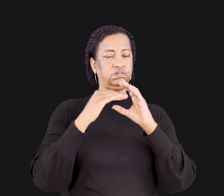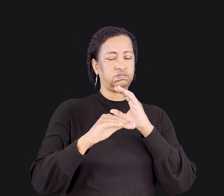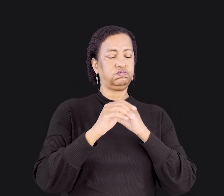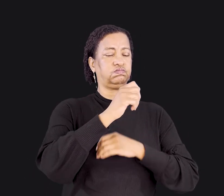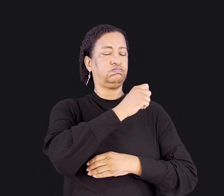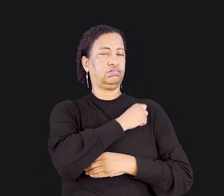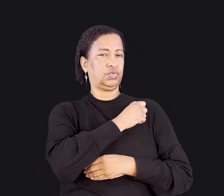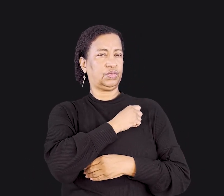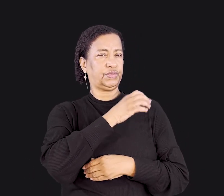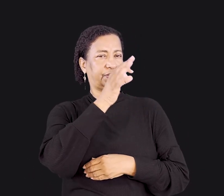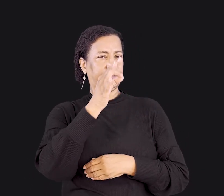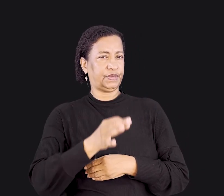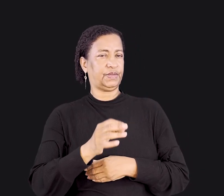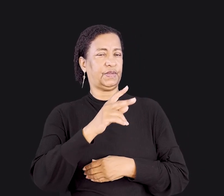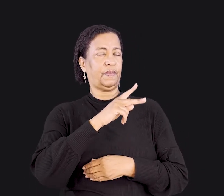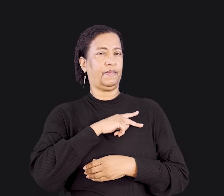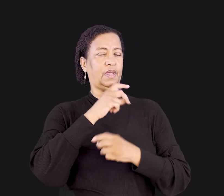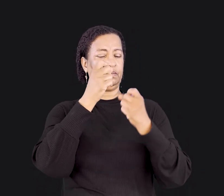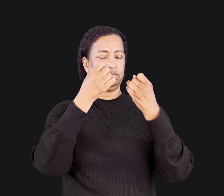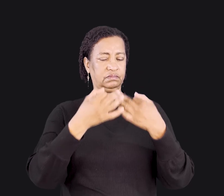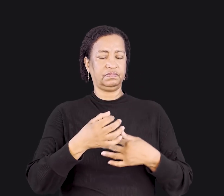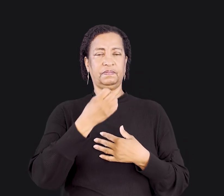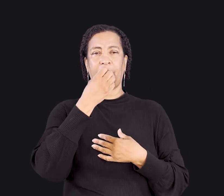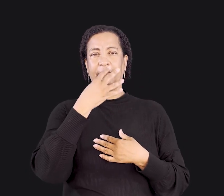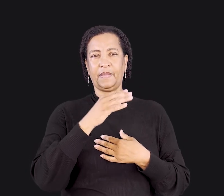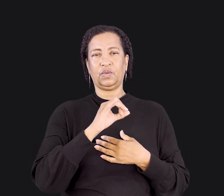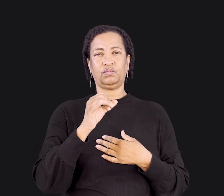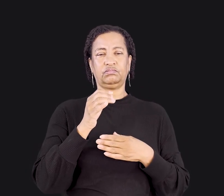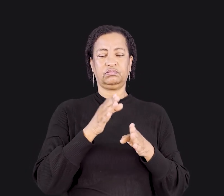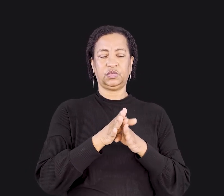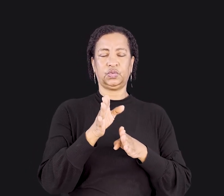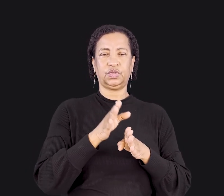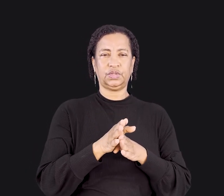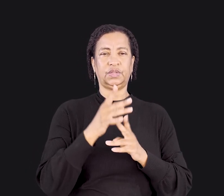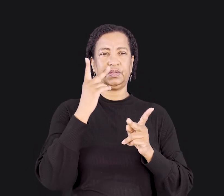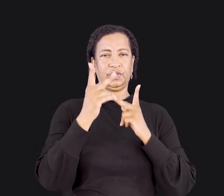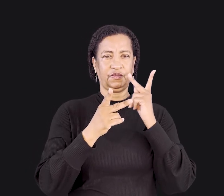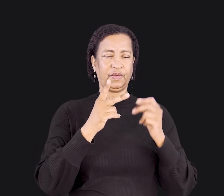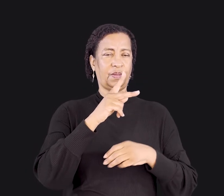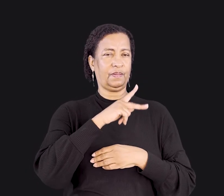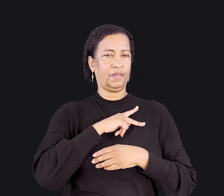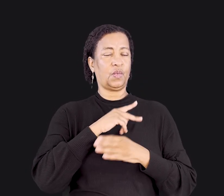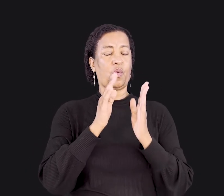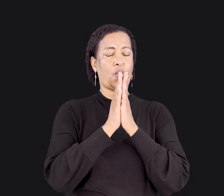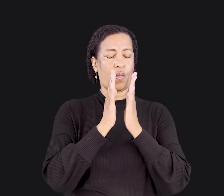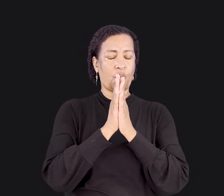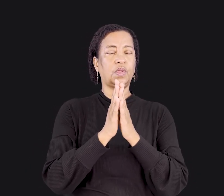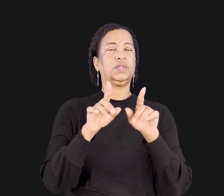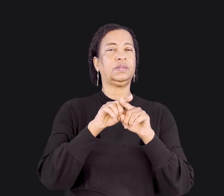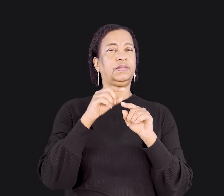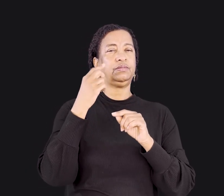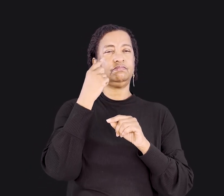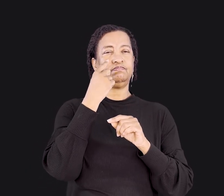seus alunos. Paulo descreveu muito bem esse conceito. Ele diz, oro também para que os olhos do coração de vocês